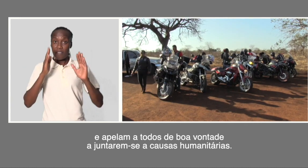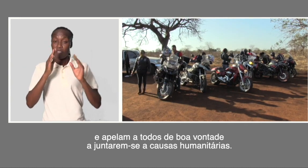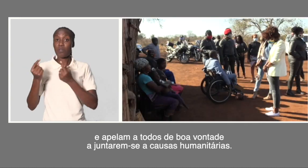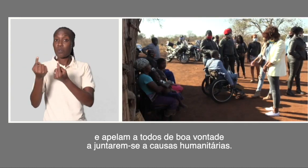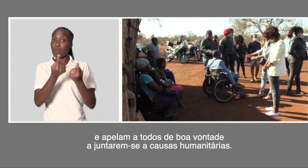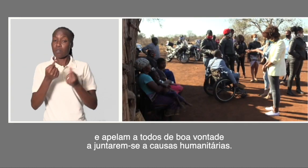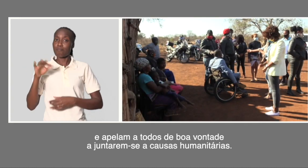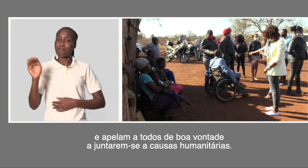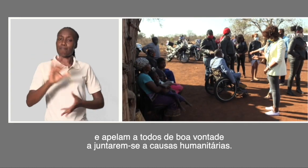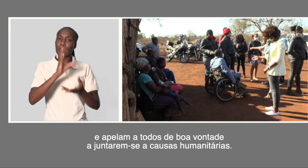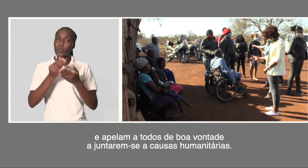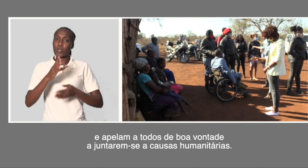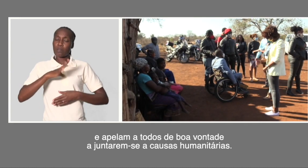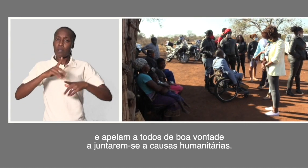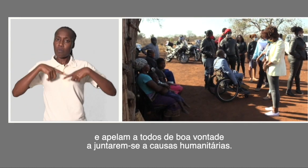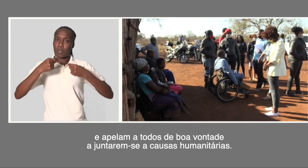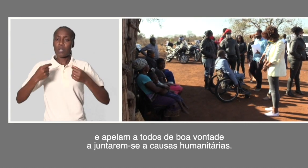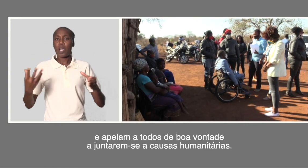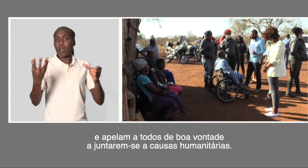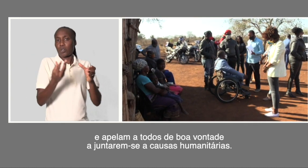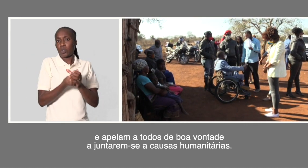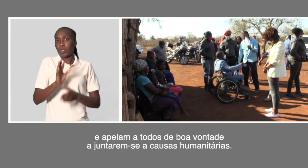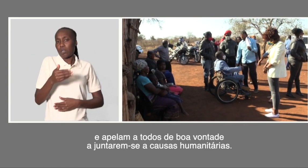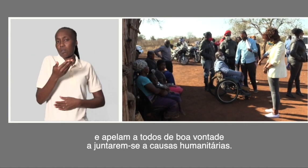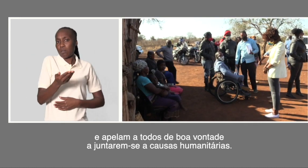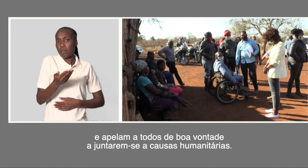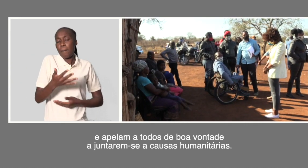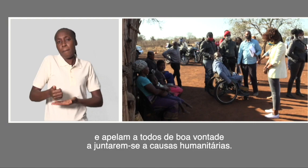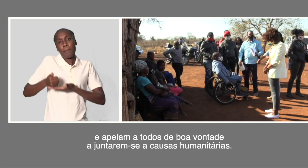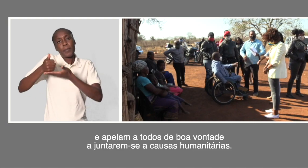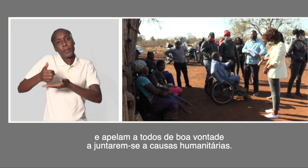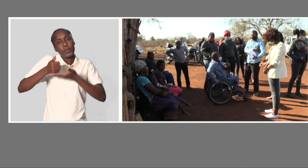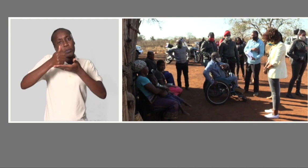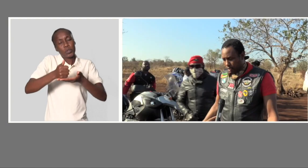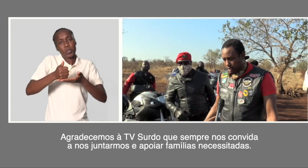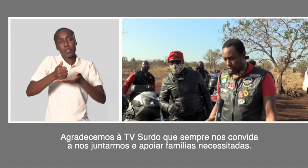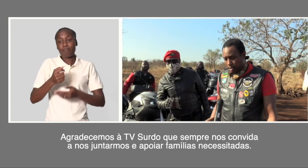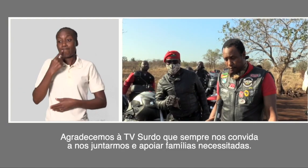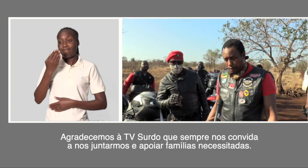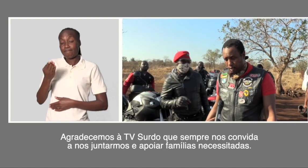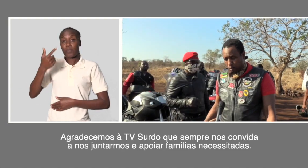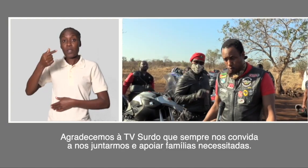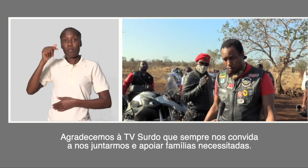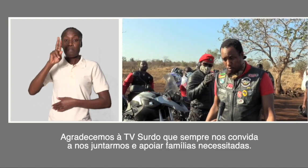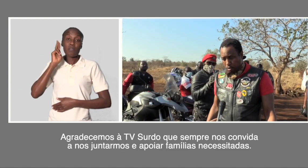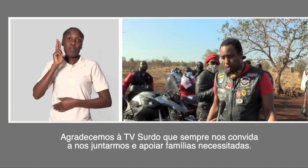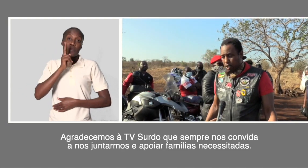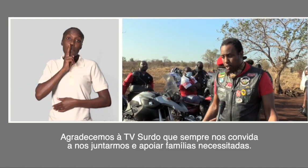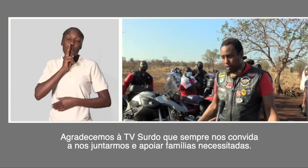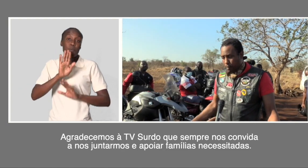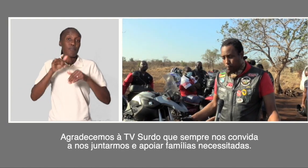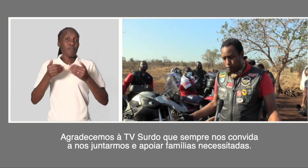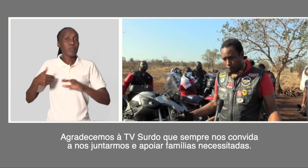apelam a todos de boa vontade, a juntarem sim a causas humanitárias. Agradecer à TV surdo